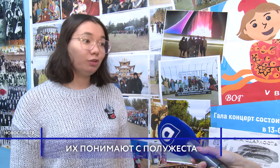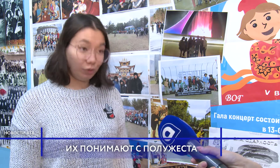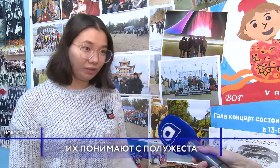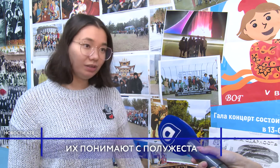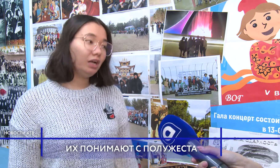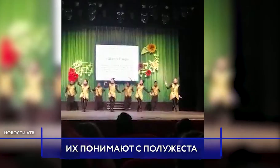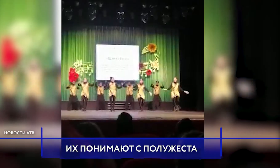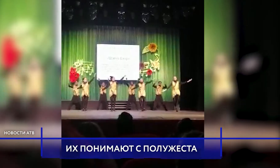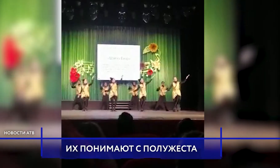только.